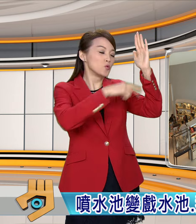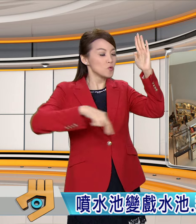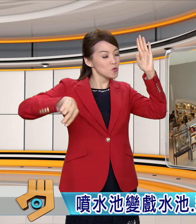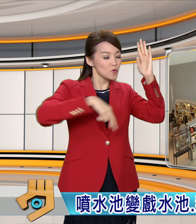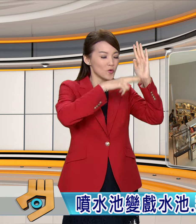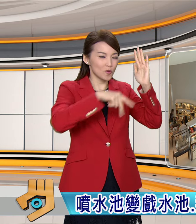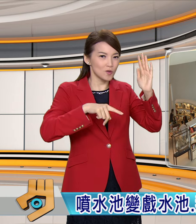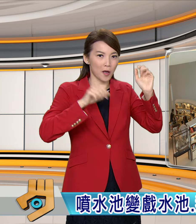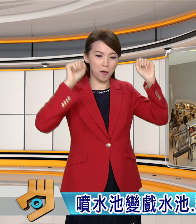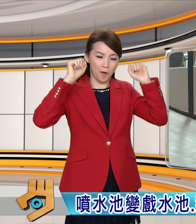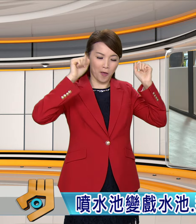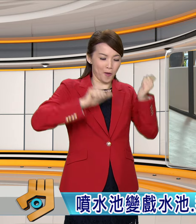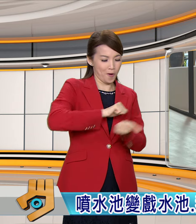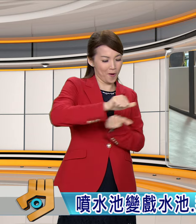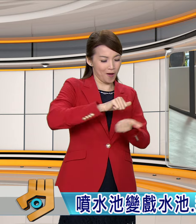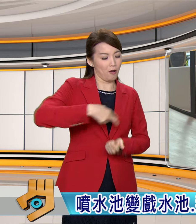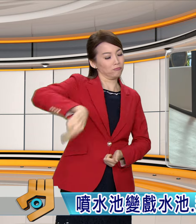运动场，跑上跑下。